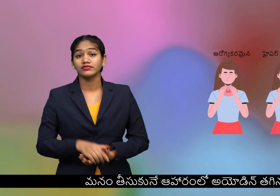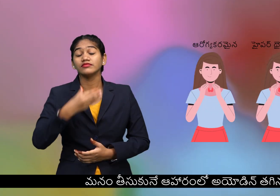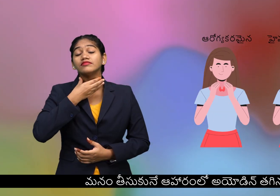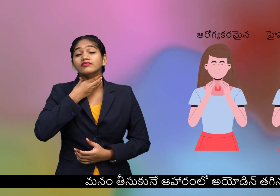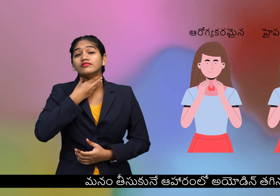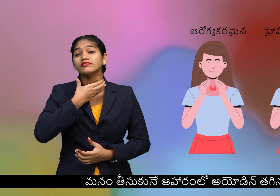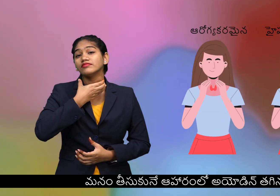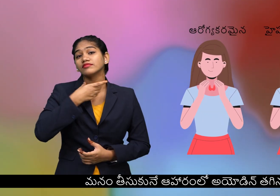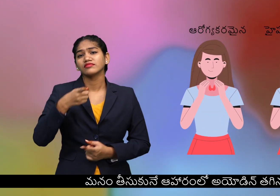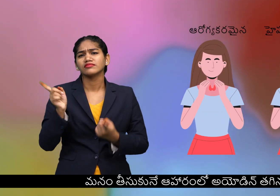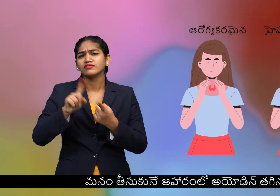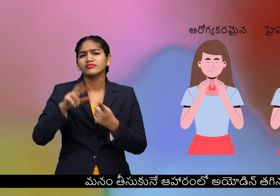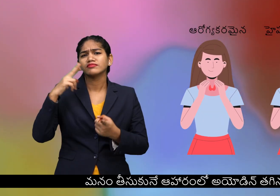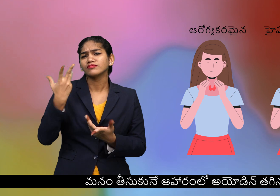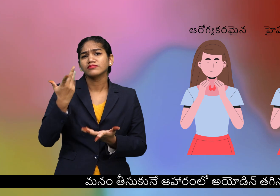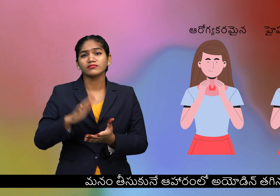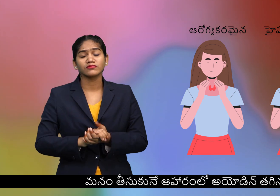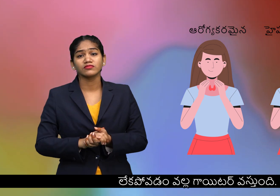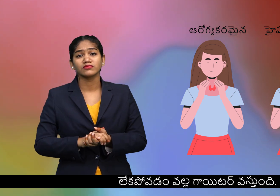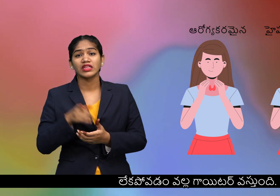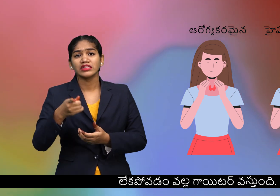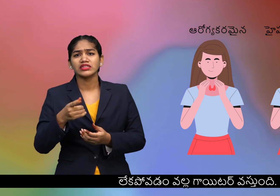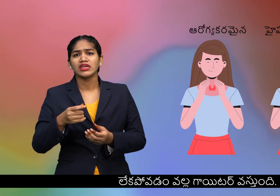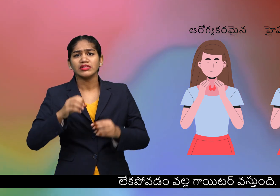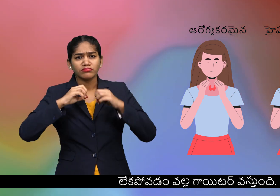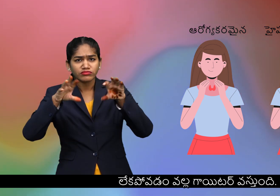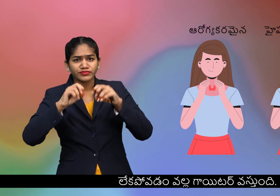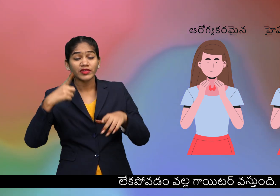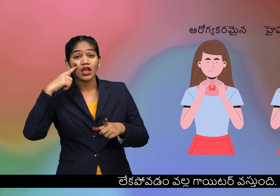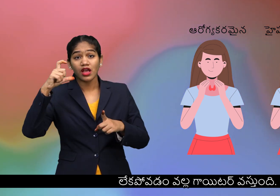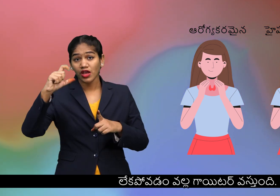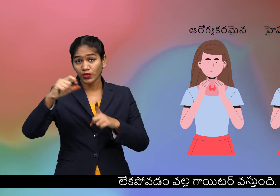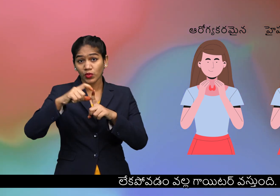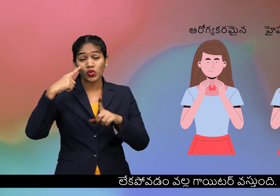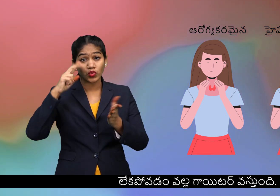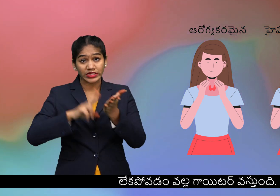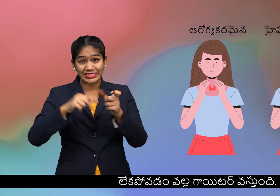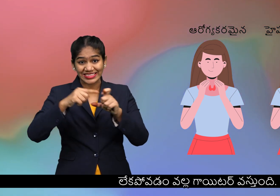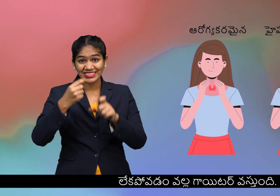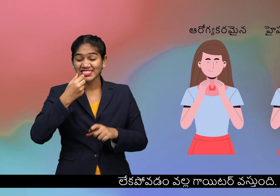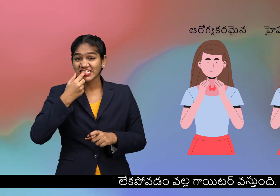మనం తీసుకునే ఆహారంలో అయోడిన్ తగినంతగా లేకపోవడం వల్ల గాయిటర్ వస్తుంది.